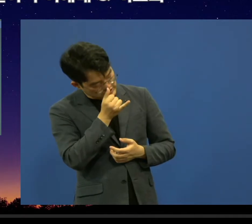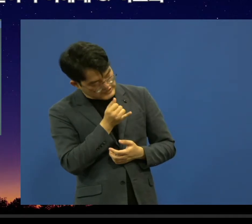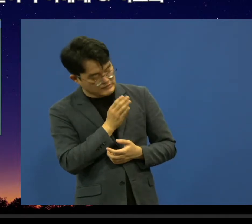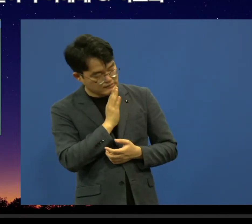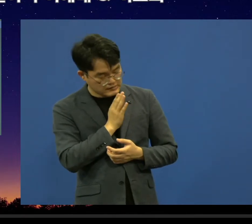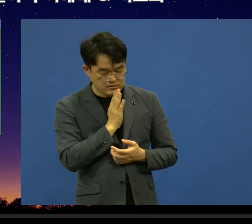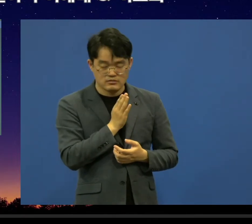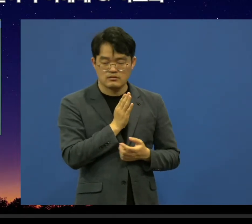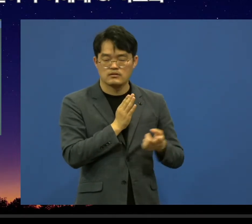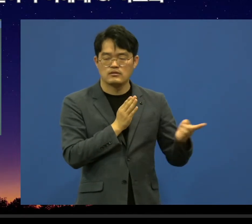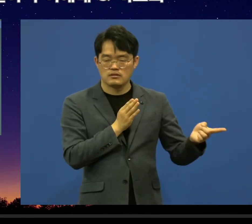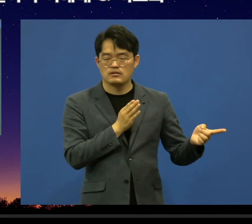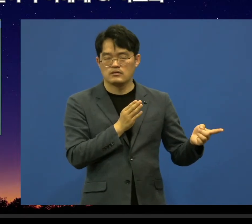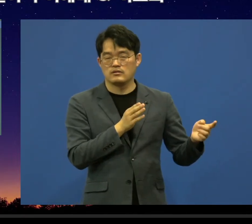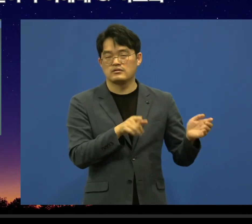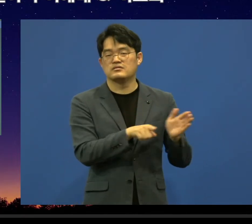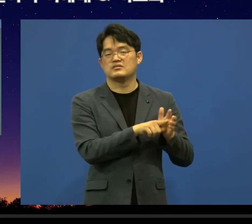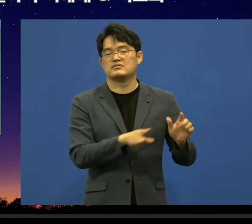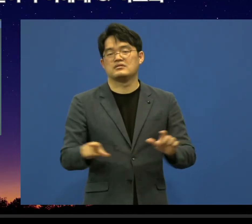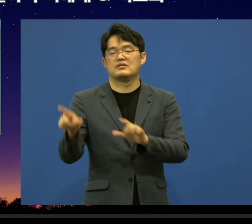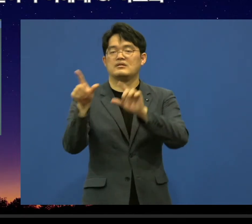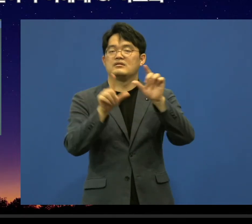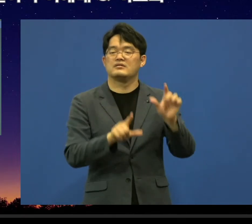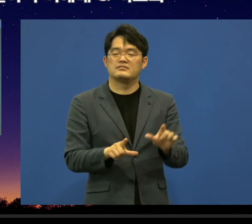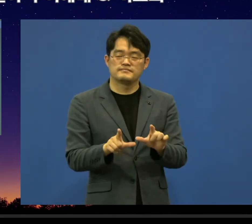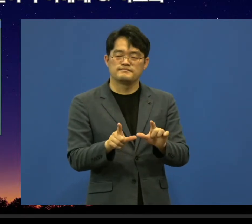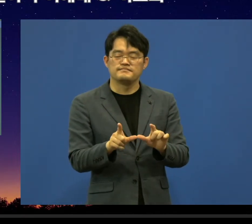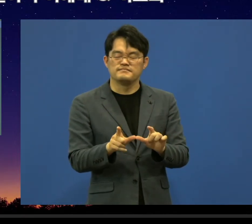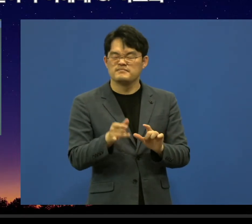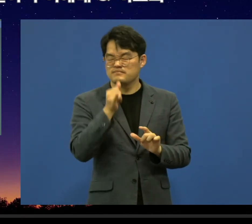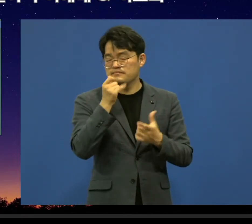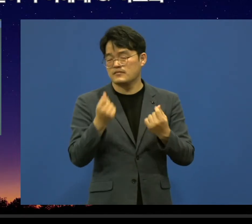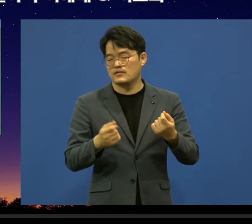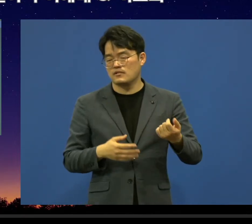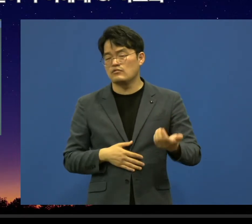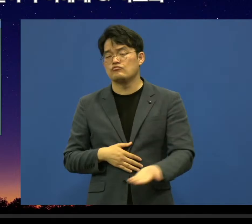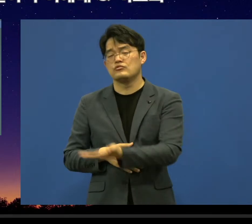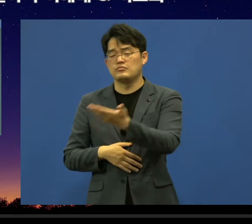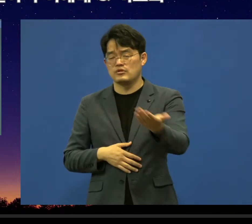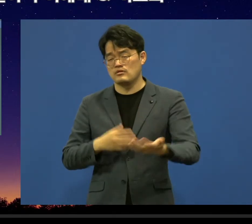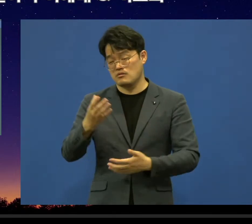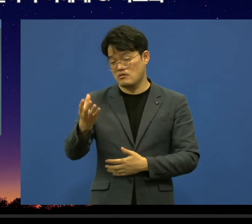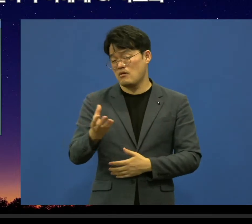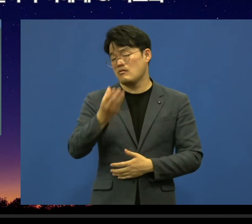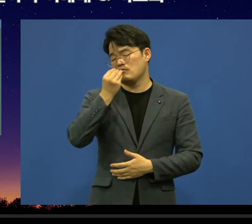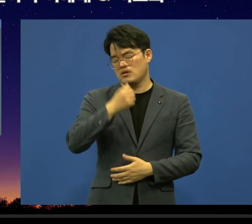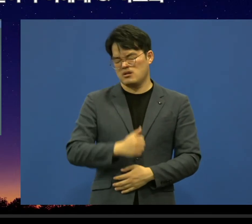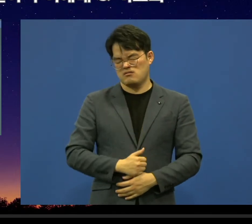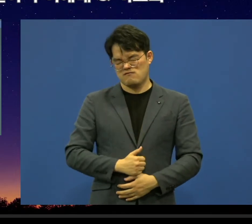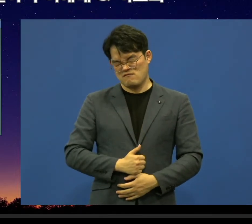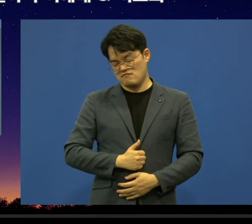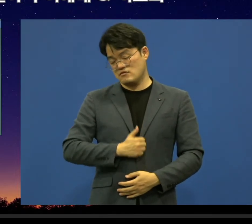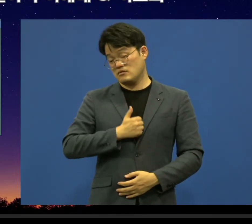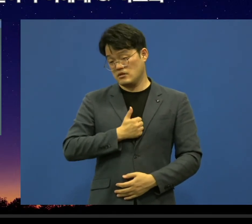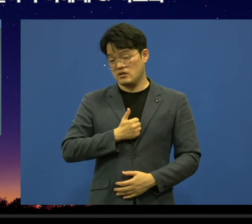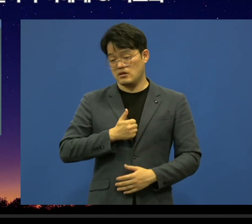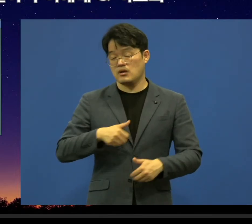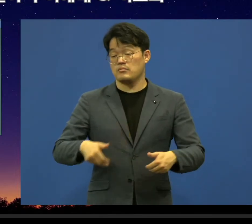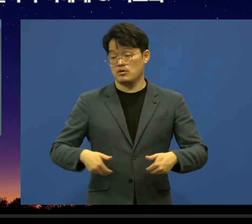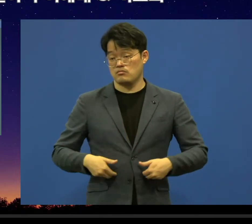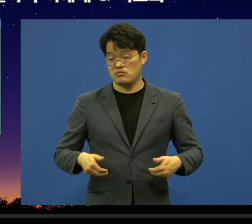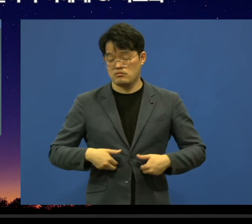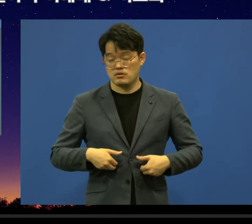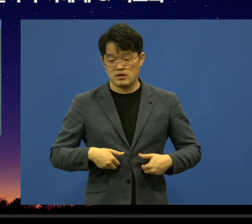신앙생활 하고 있지는 않은가 생각해 봅니다. 여러분 우리는 분노해야 돼요. 좀 거칠어야 됩니다. 물론 사랑으로